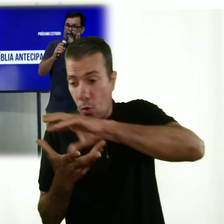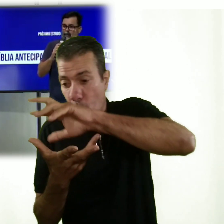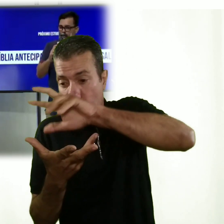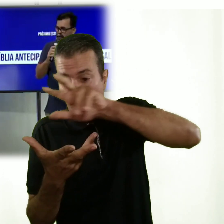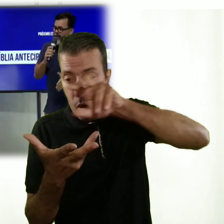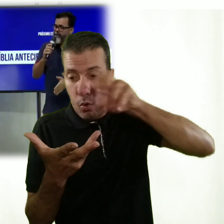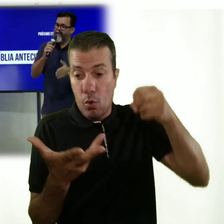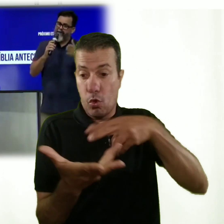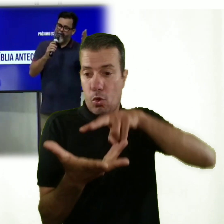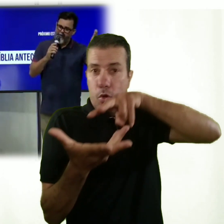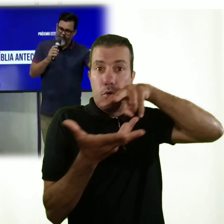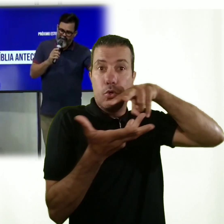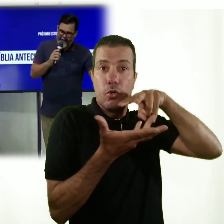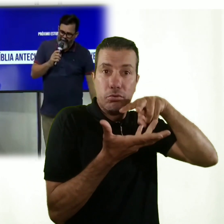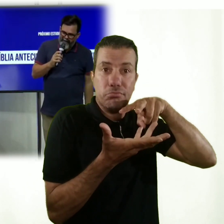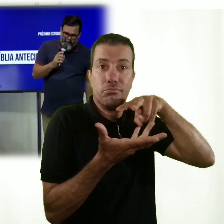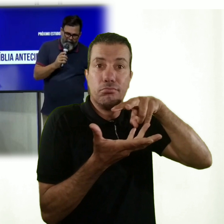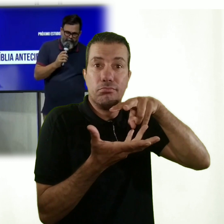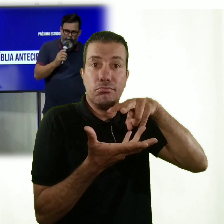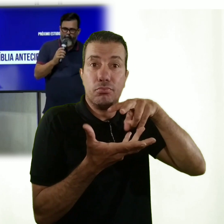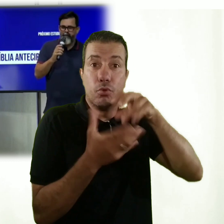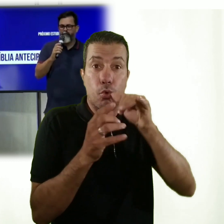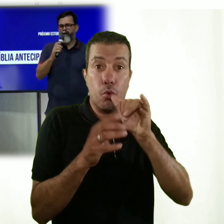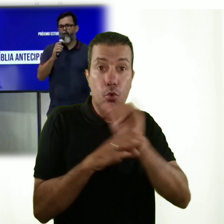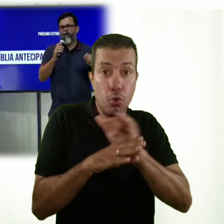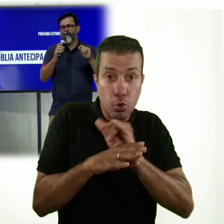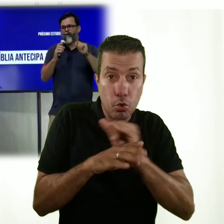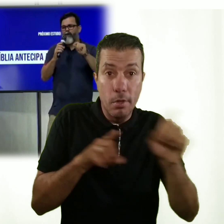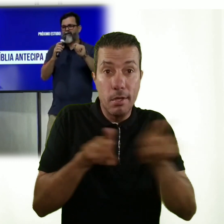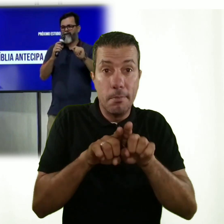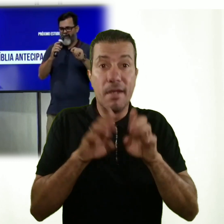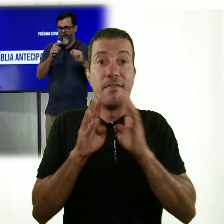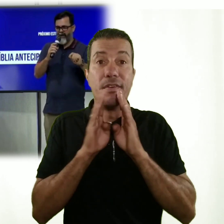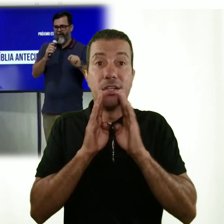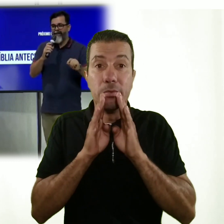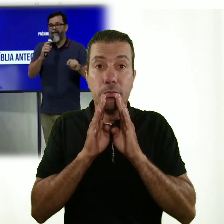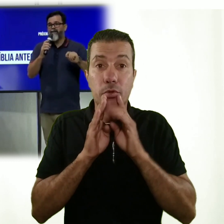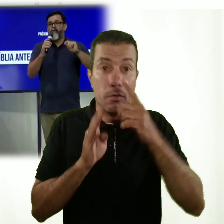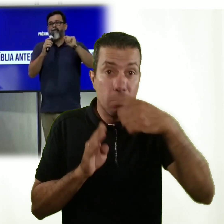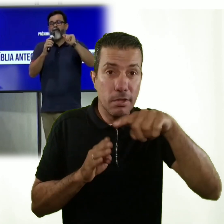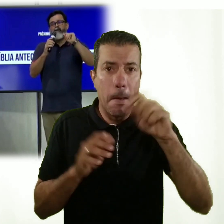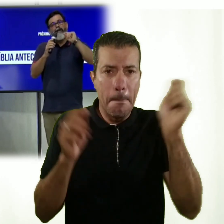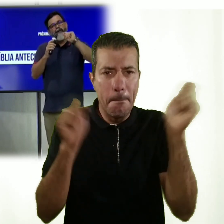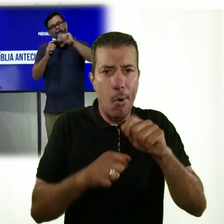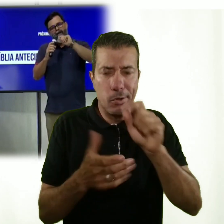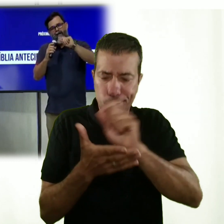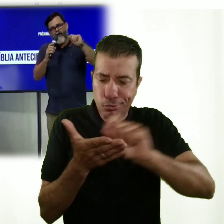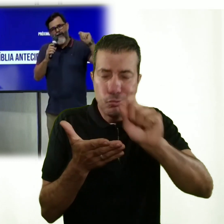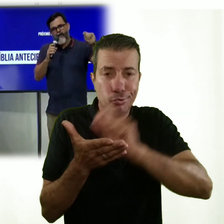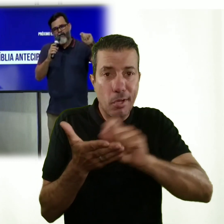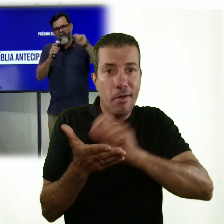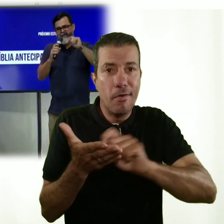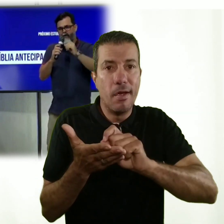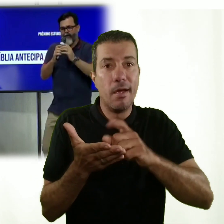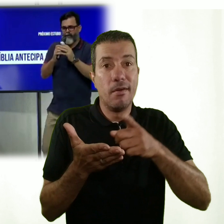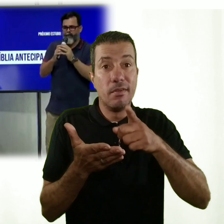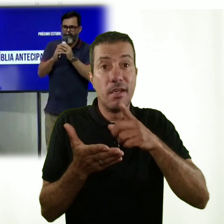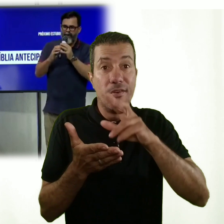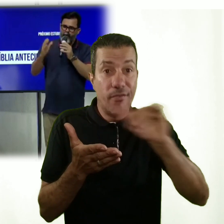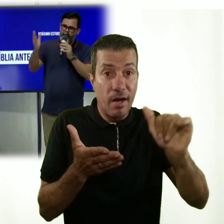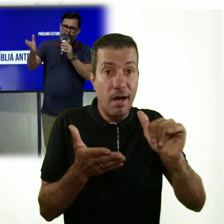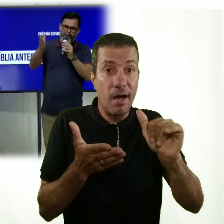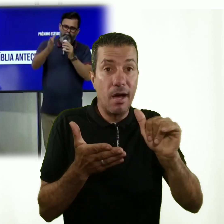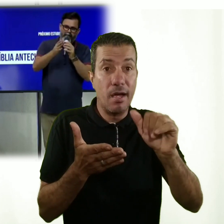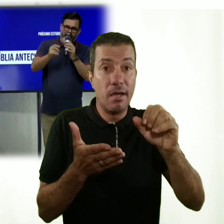canal no YouTube, também temos a página no Facebook, para o qual você pode se inscrever. Se você for lá no canal Uma Nova Visão